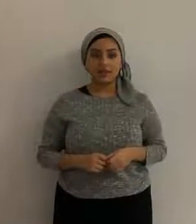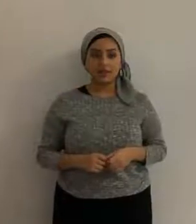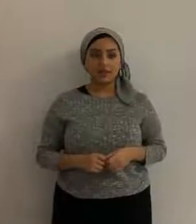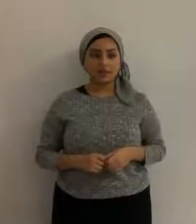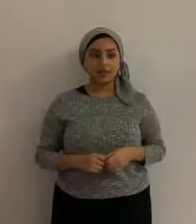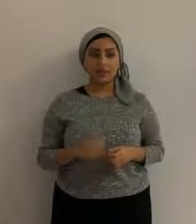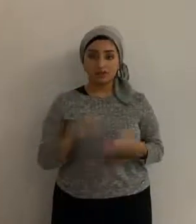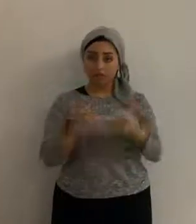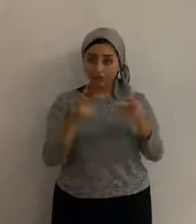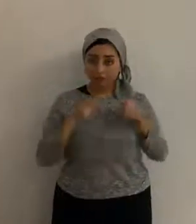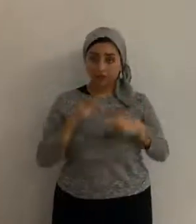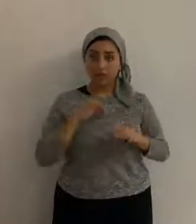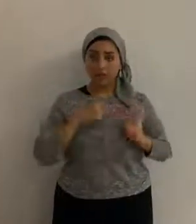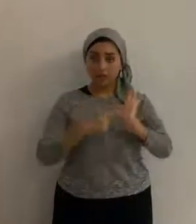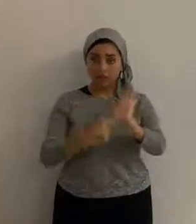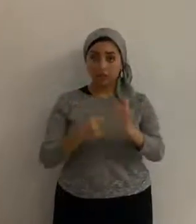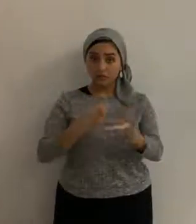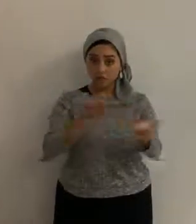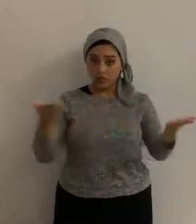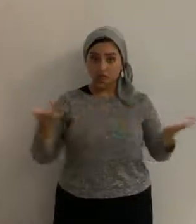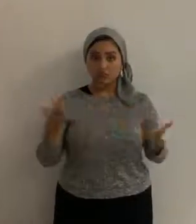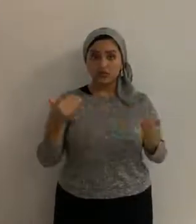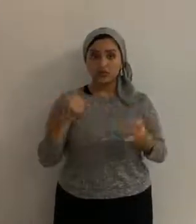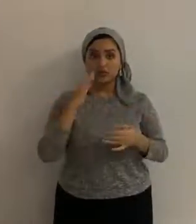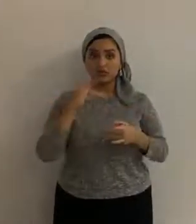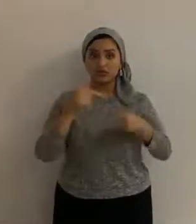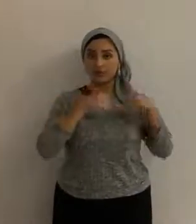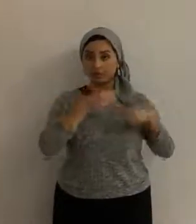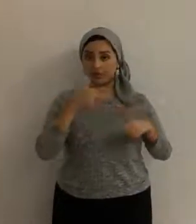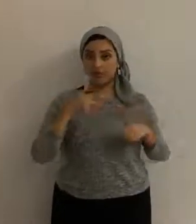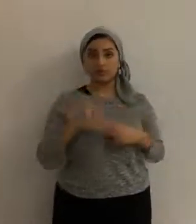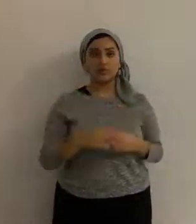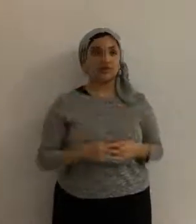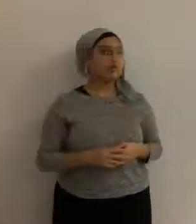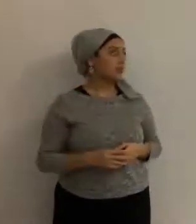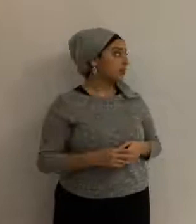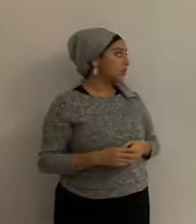que estoy indicando aquí, y voy a regresar, es precisamente la de acá.